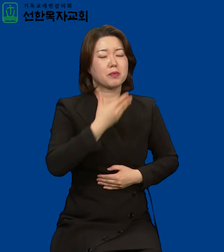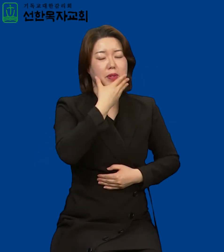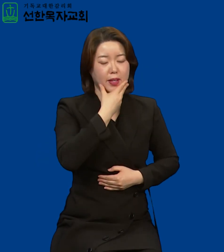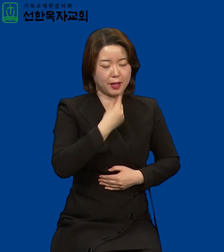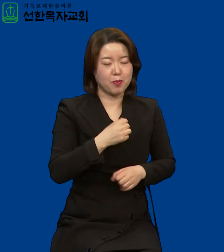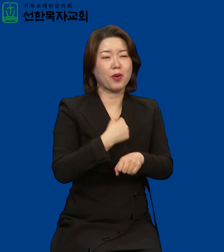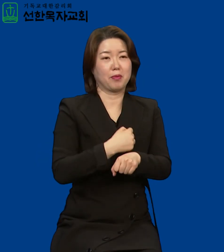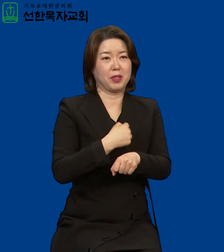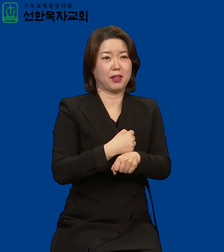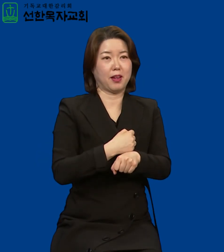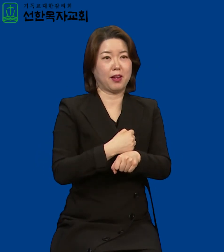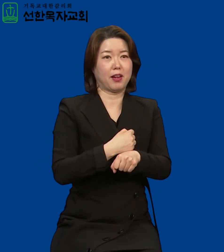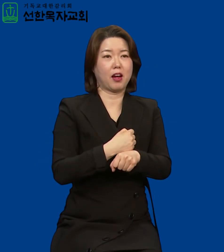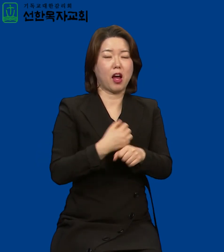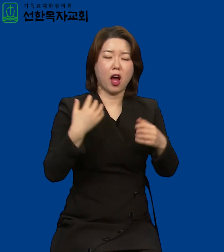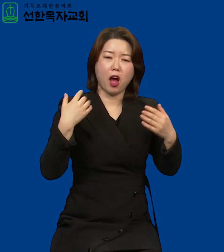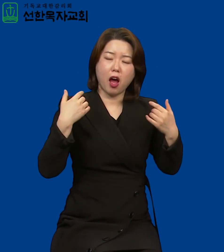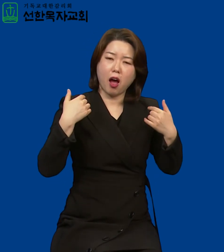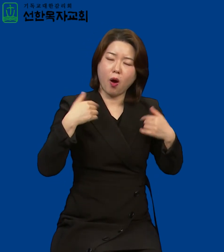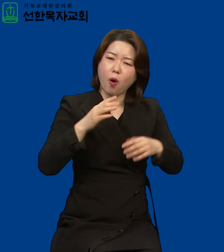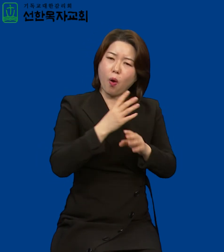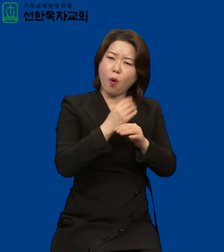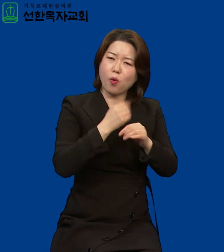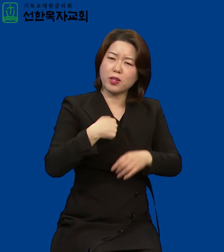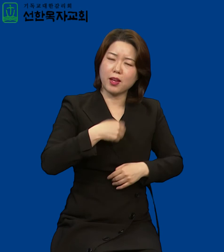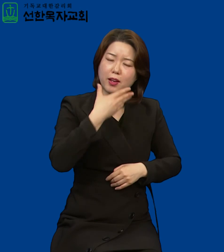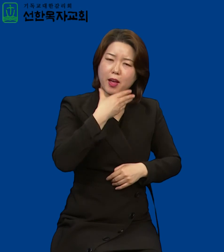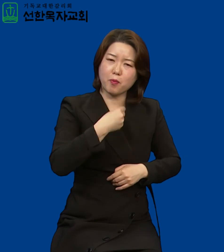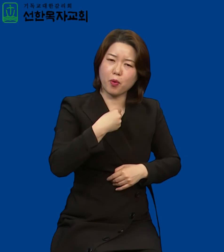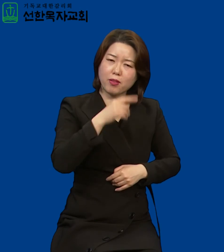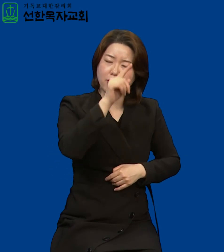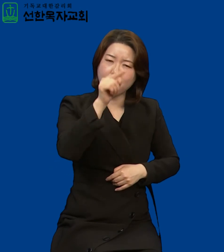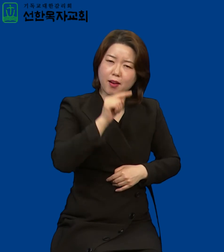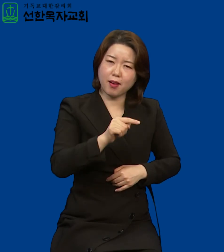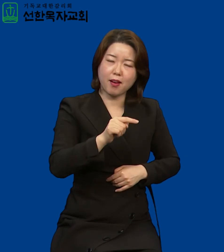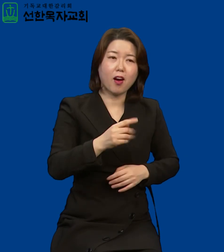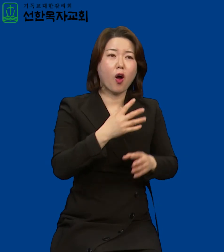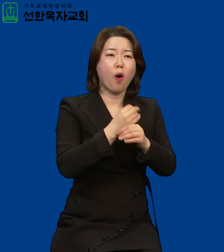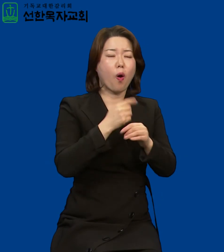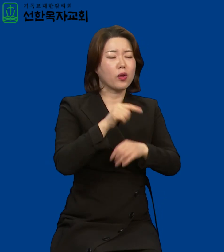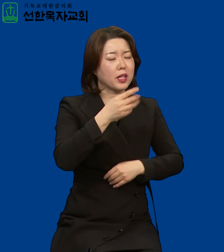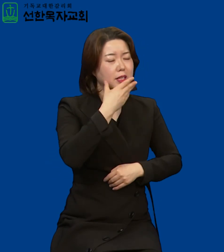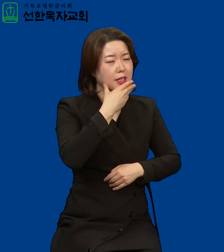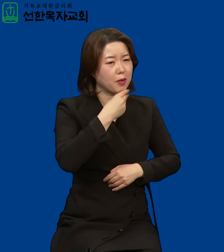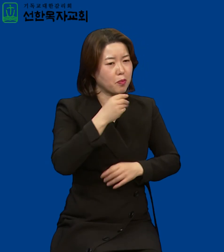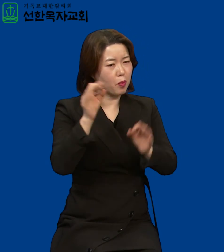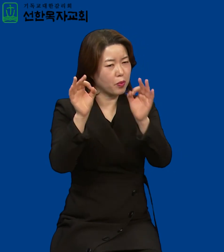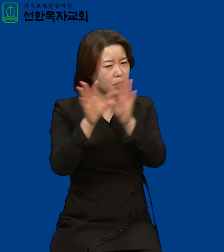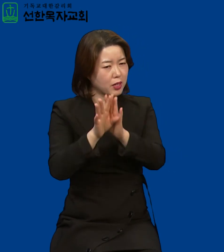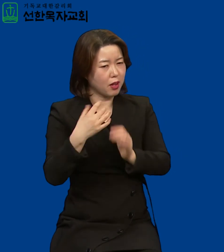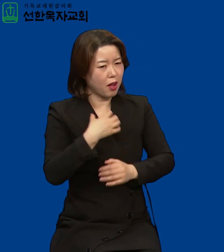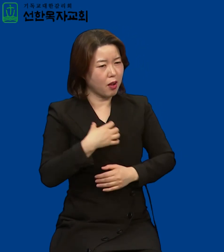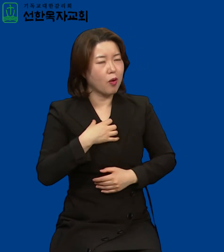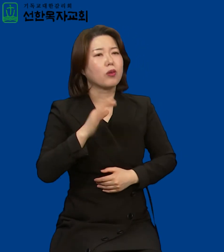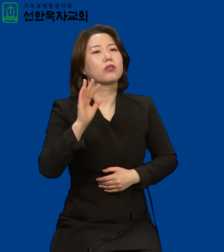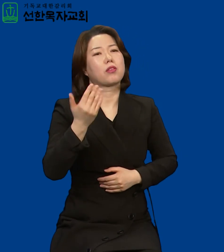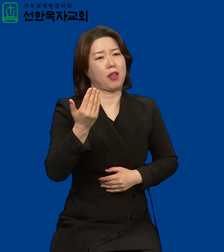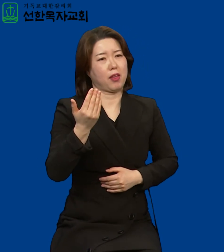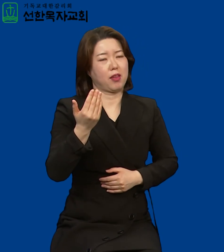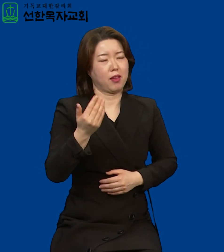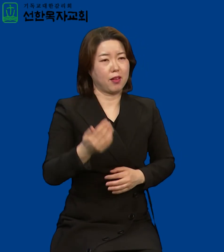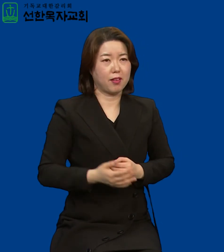행복합니다. 언제 이렇게 행복했나 싶고 언제 이 행복이 사라질까 걱정이 되기도